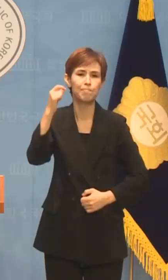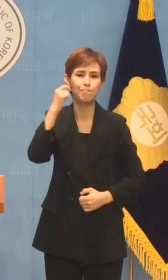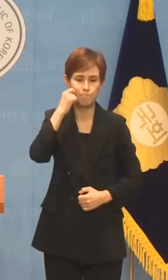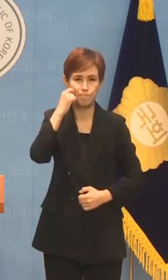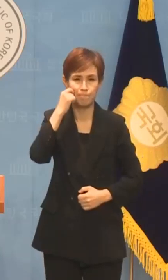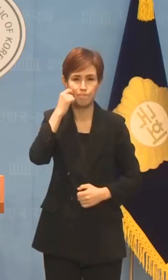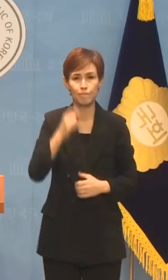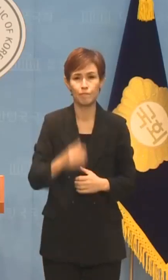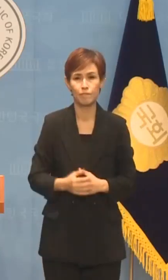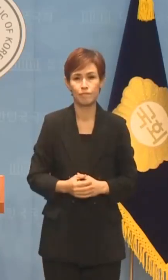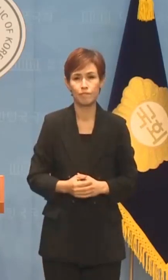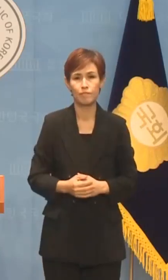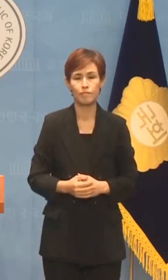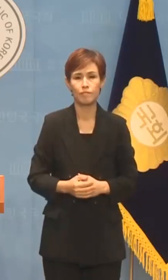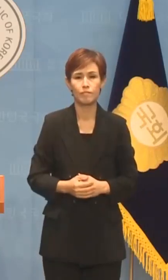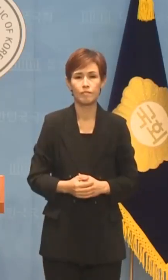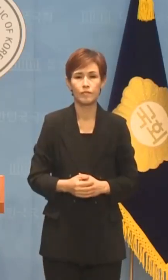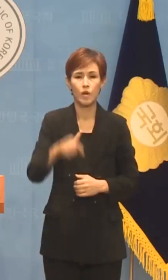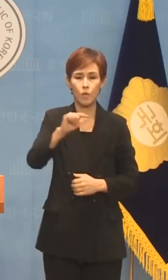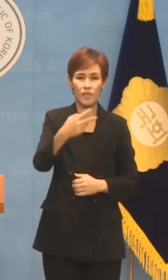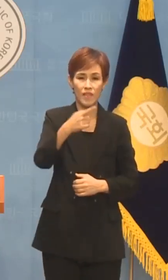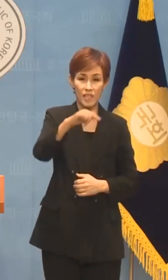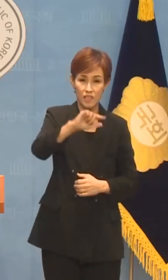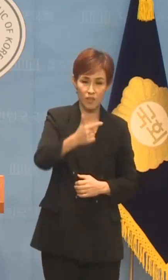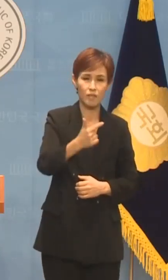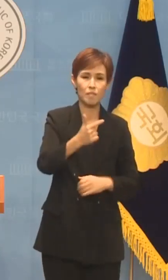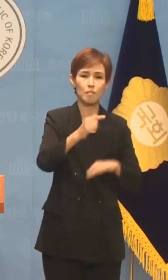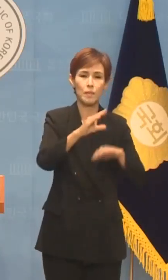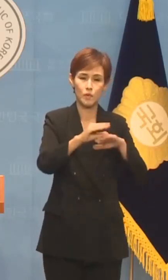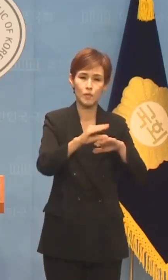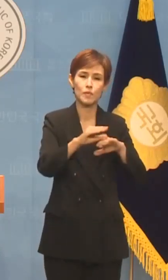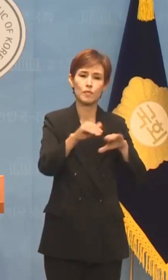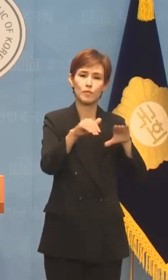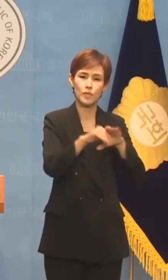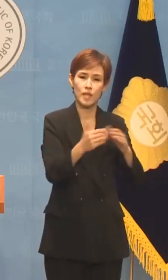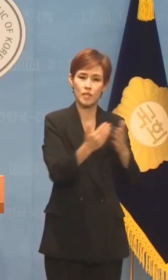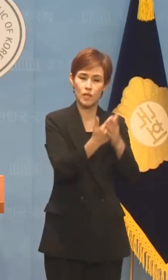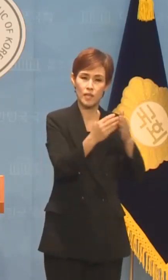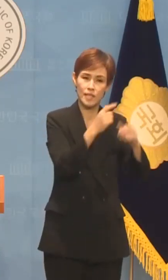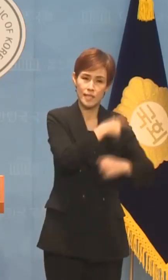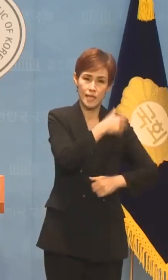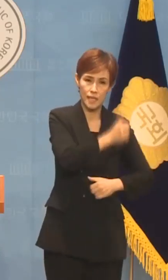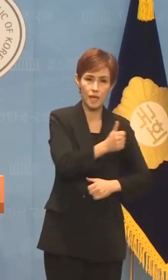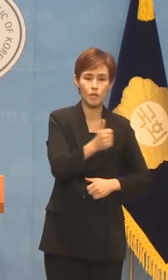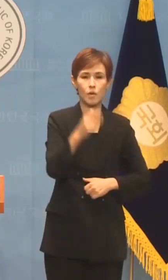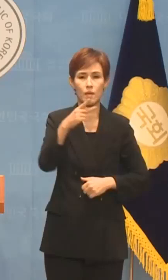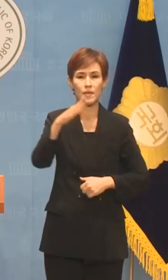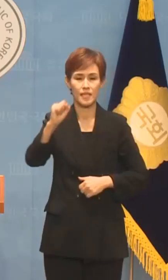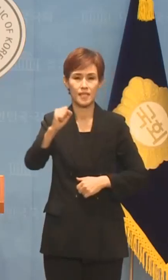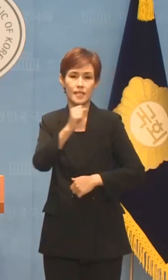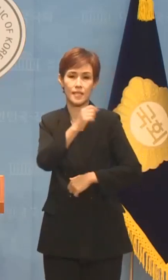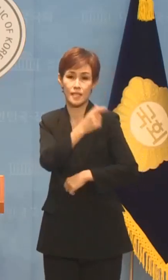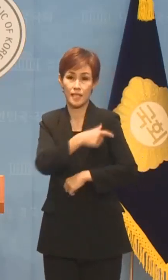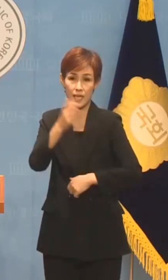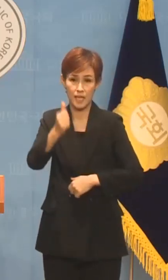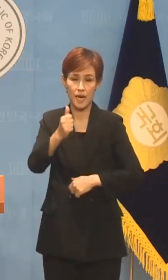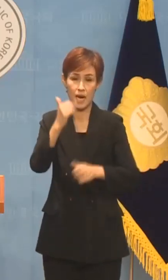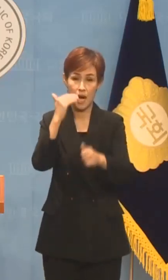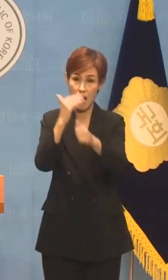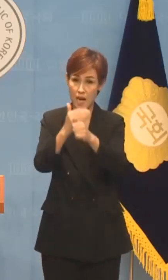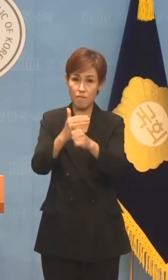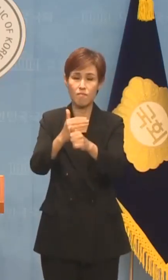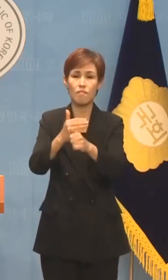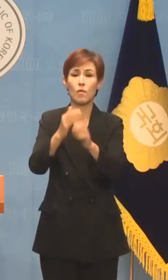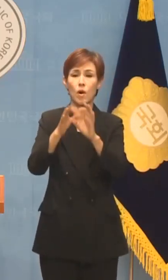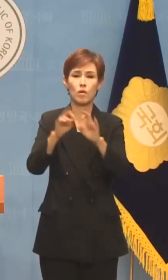않았습니다. 이로써 지난 권태선 박문진 이사장과 남영진 전 KBS 이사장 해임 처분 취소 소송